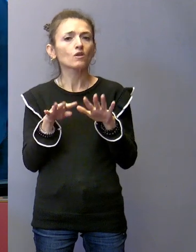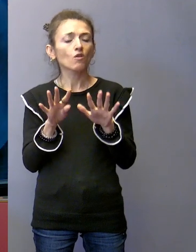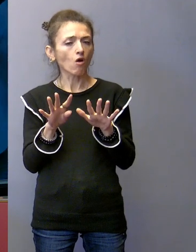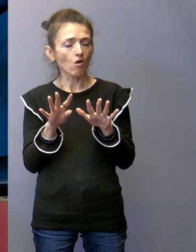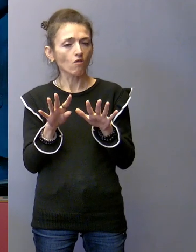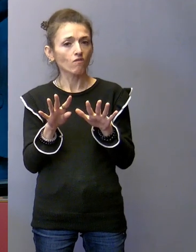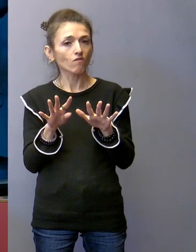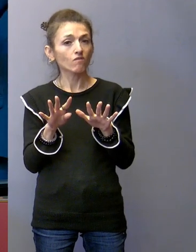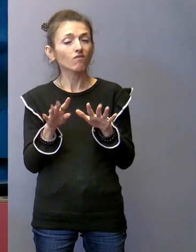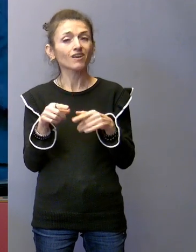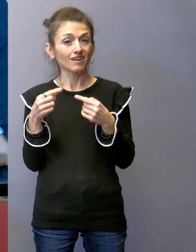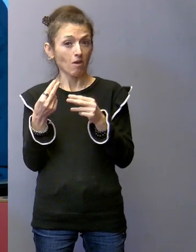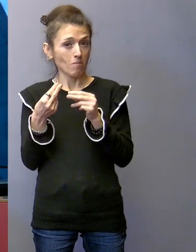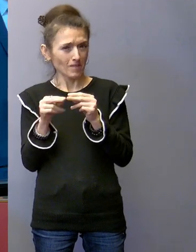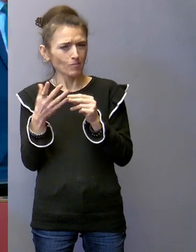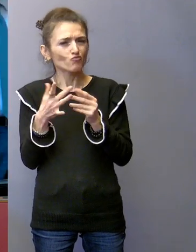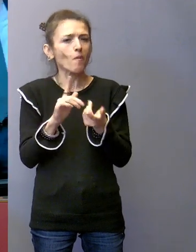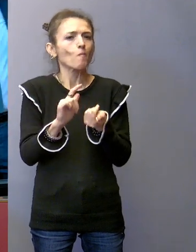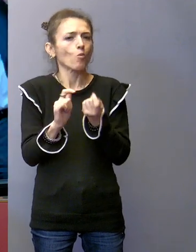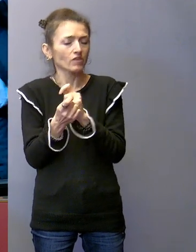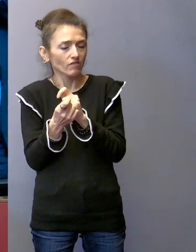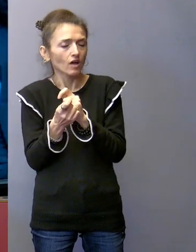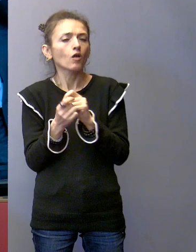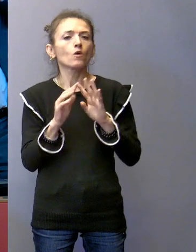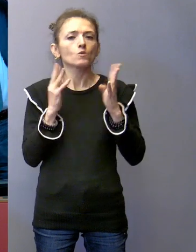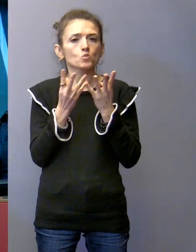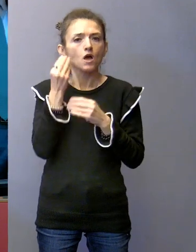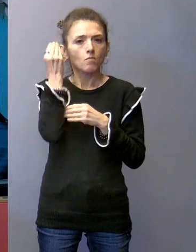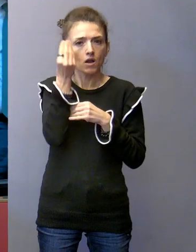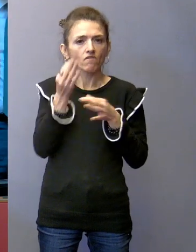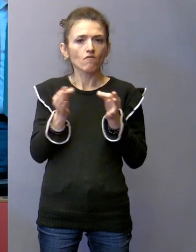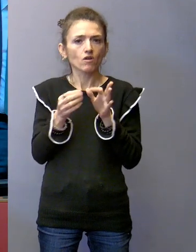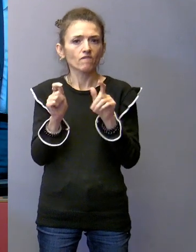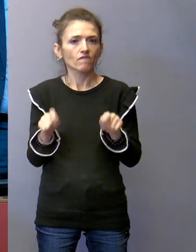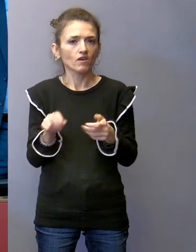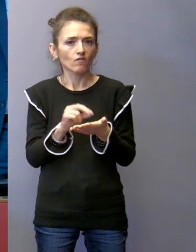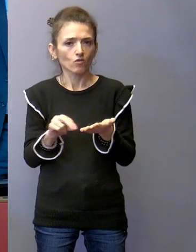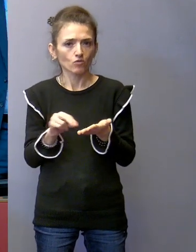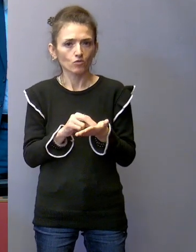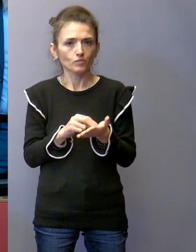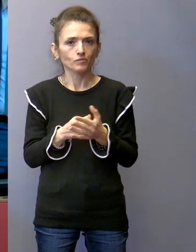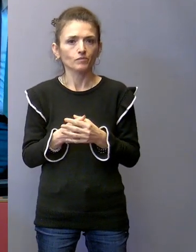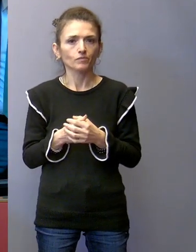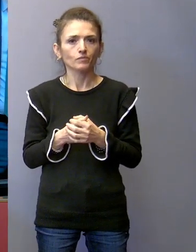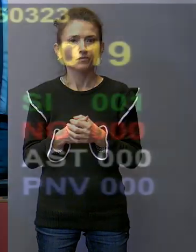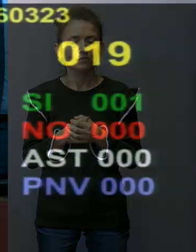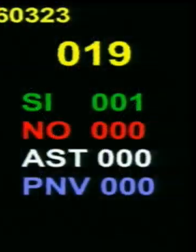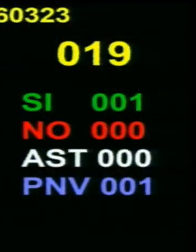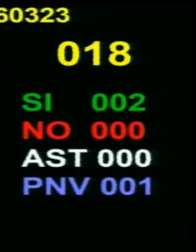come modificato e con parere favorevole della giunta si vota